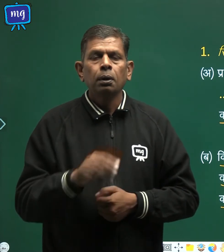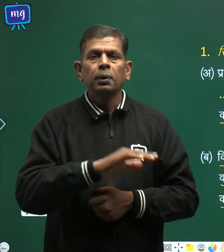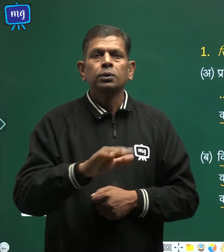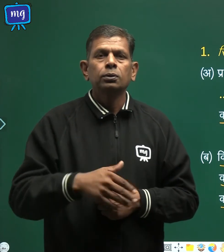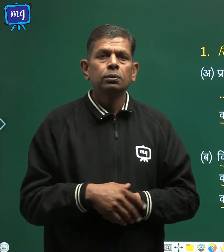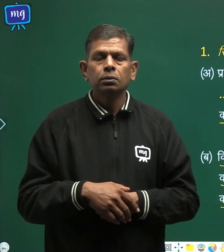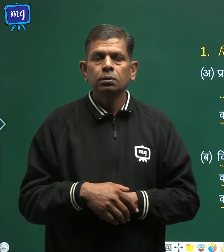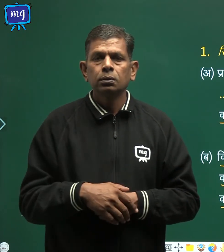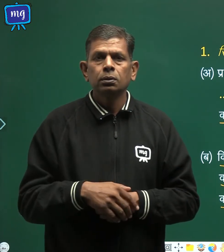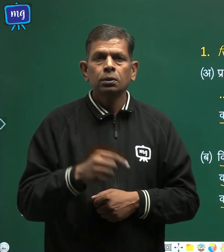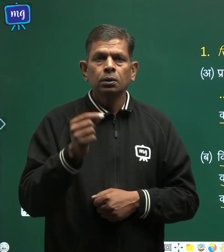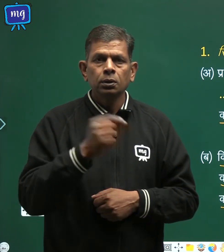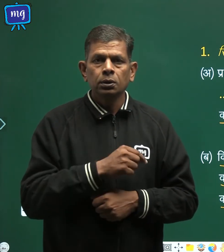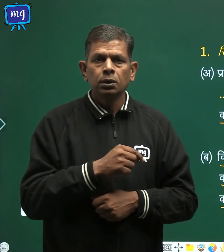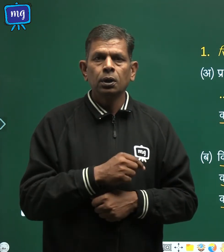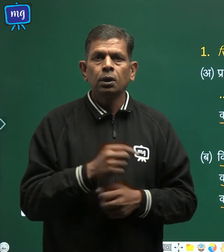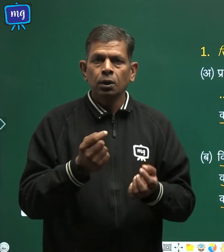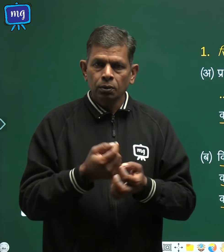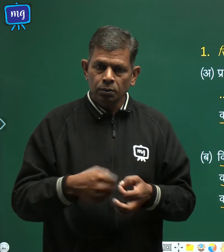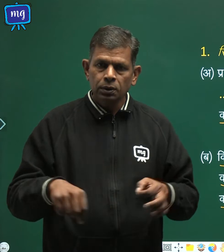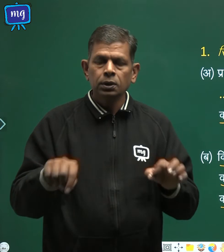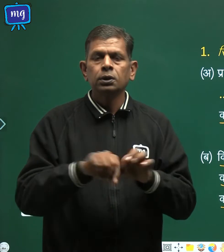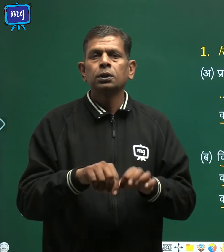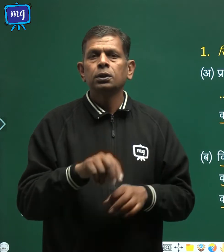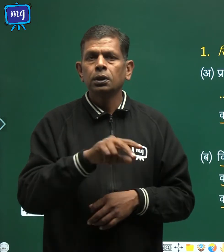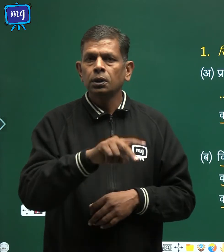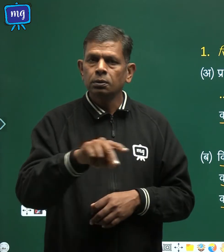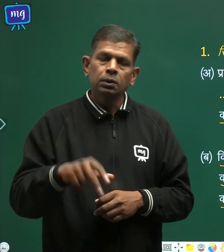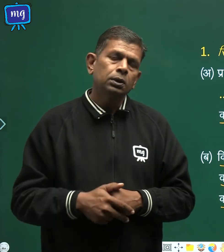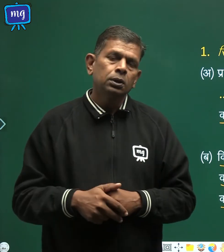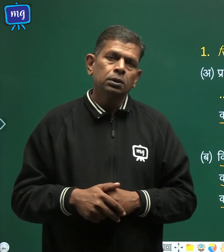बच्चों, ये विशेष क्षेत्रीय स्पीशीज कहलाती हैं।